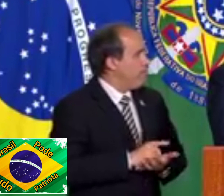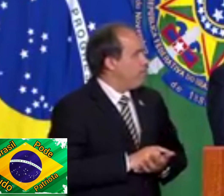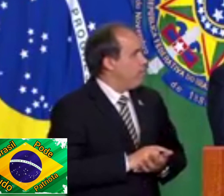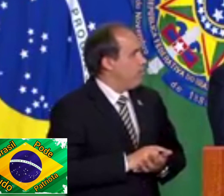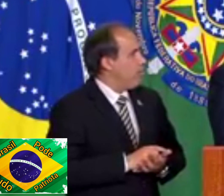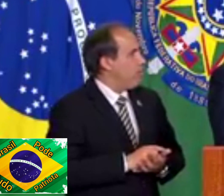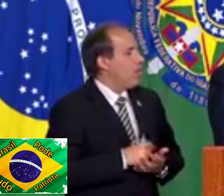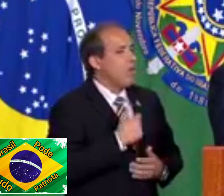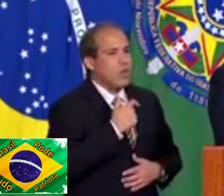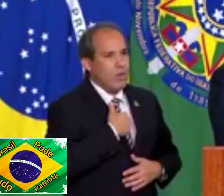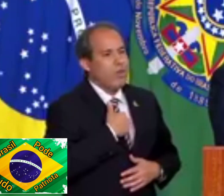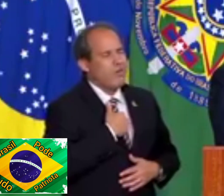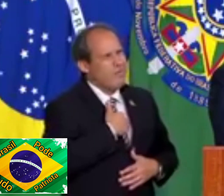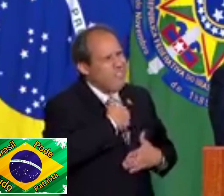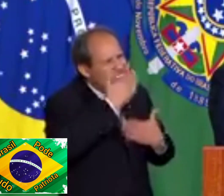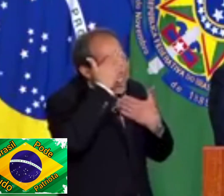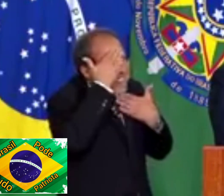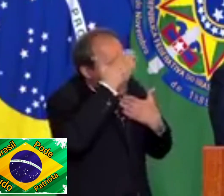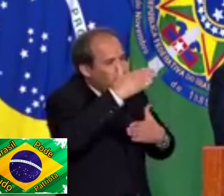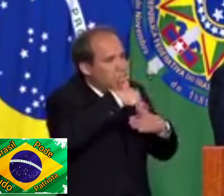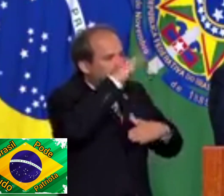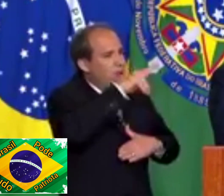Devo muito a vocês dois.